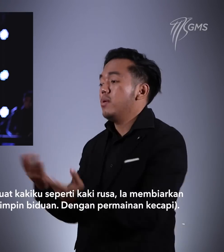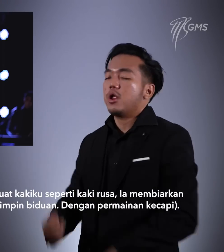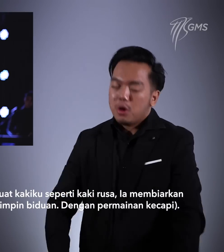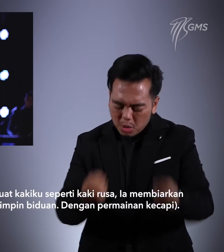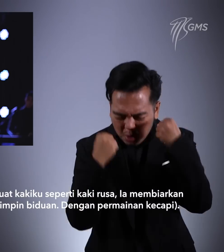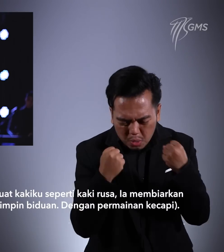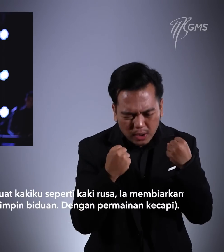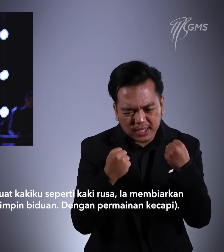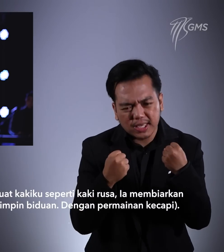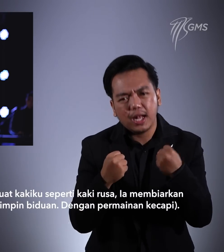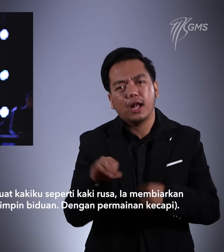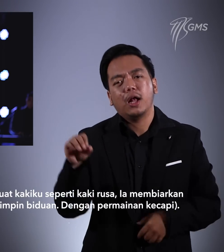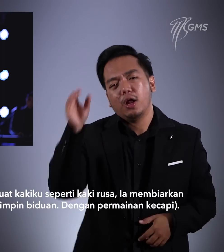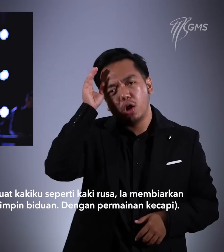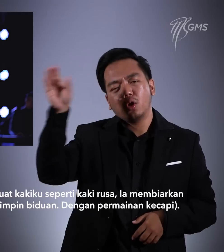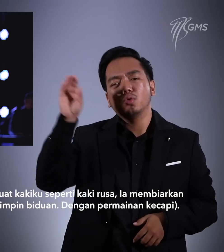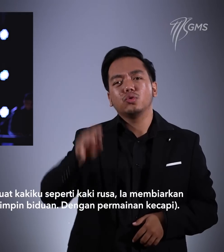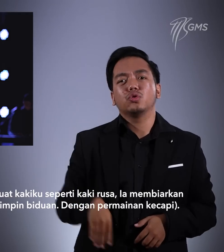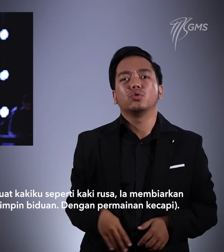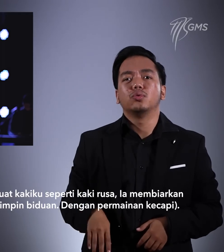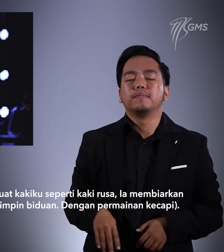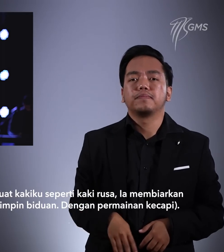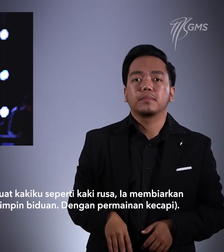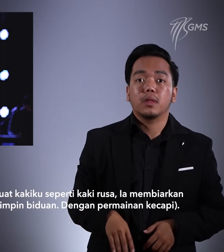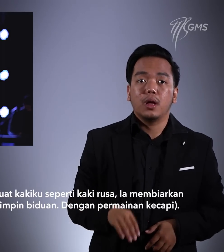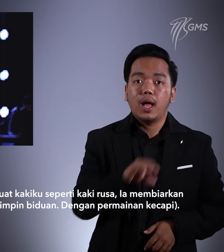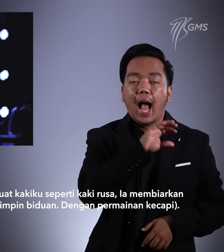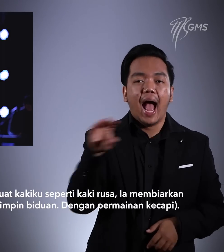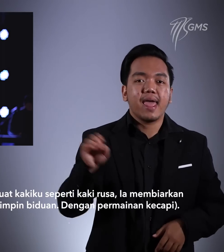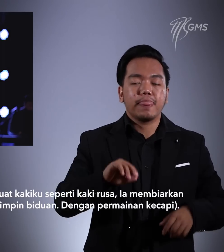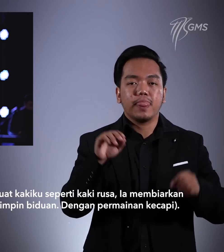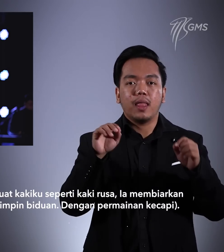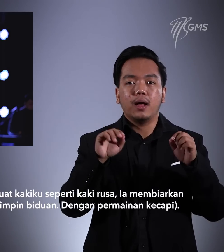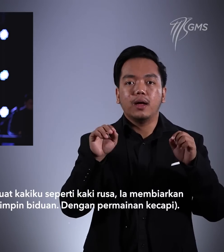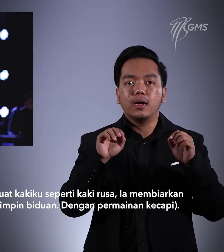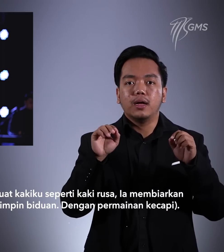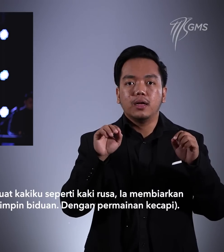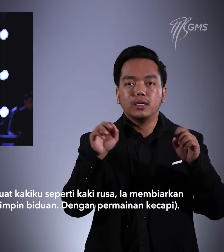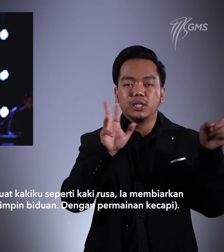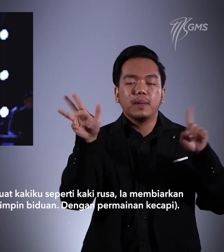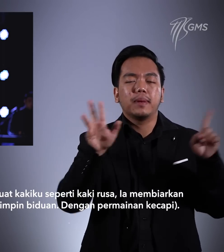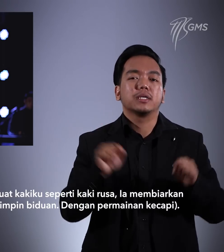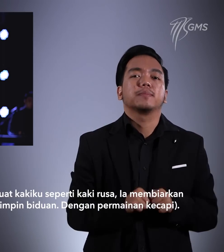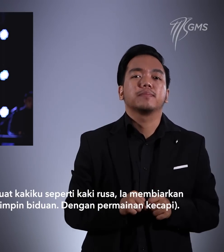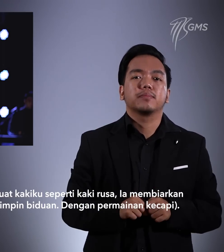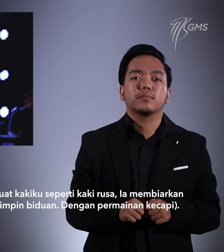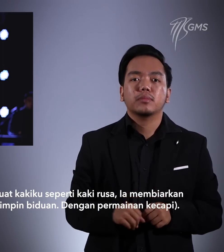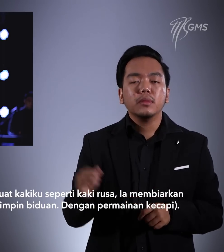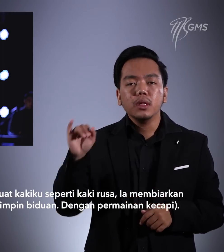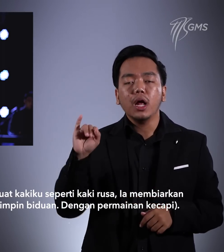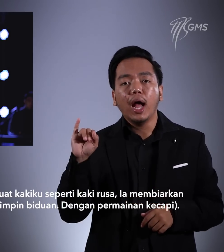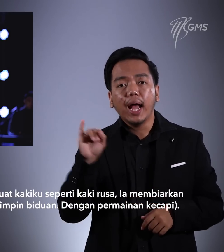kakiku seperti kaki rusa. Iman di dalam Kristus memberi kita kuasa